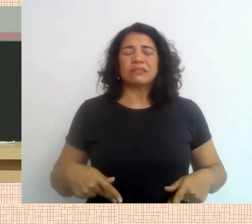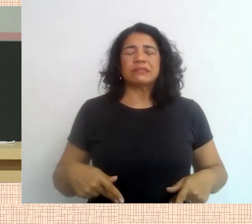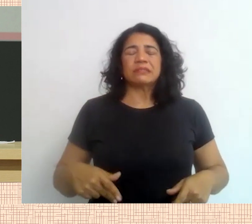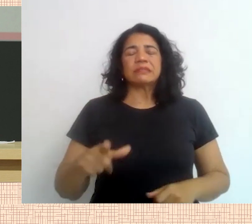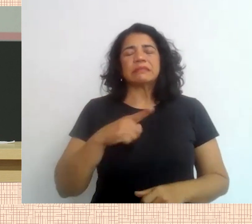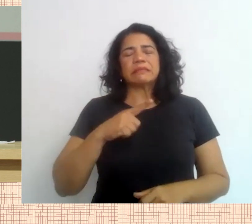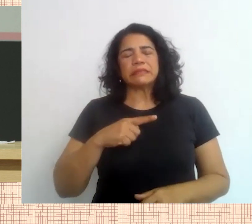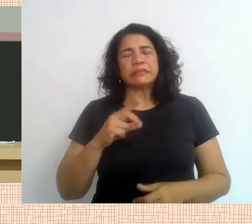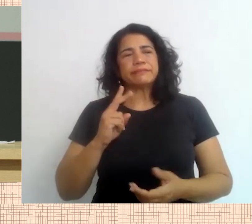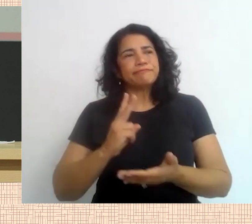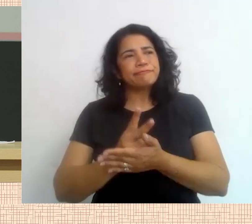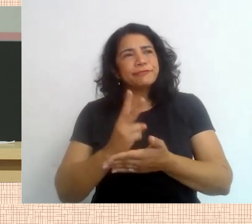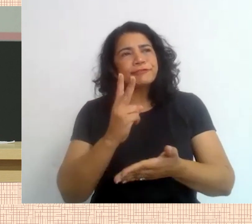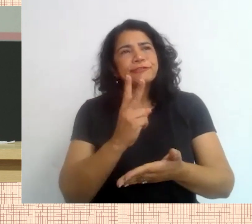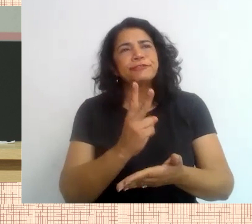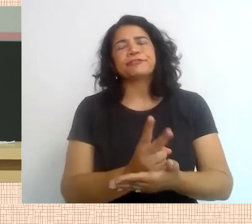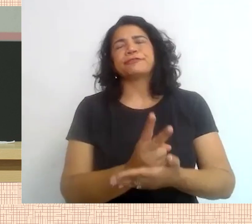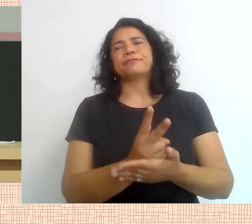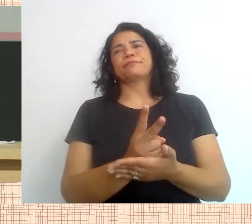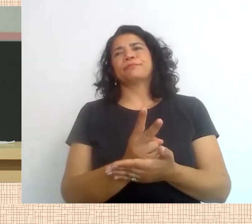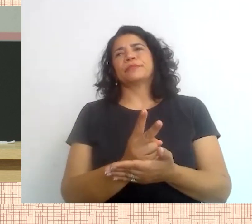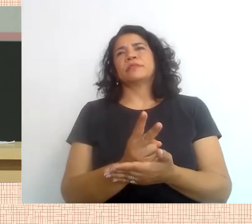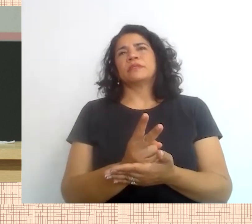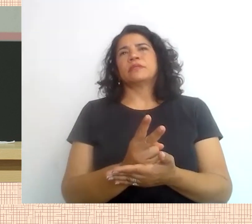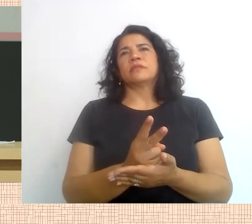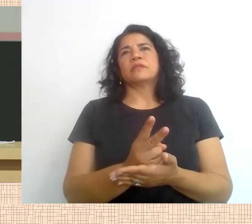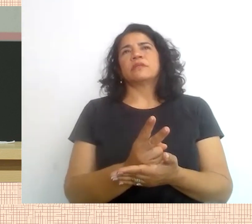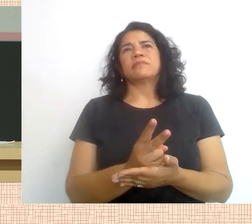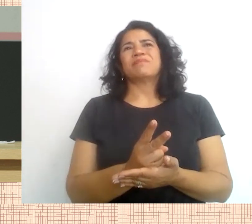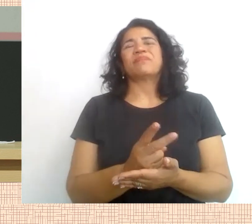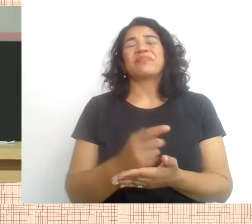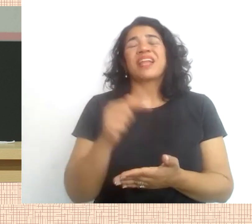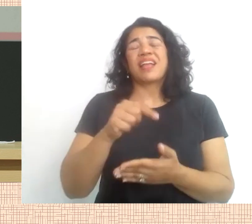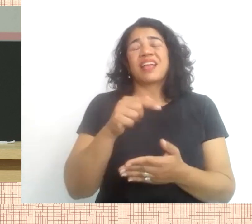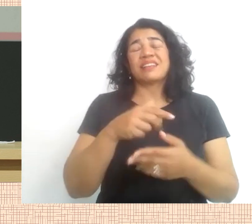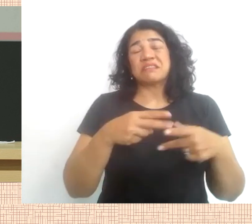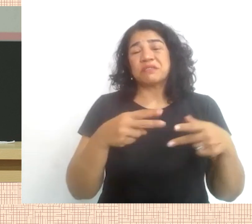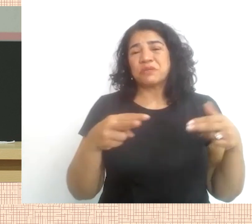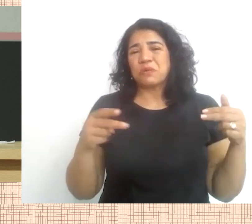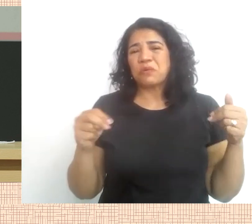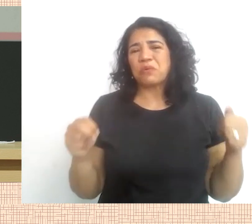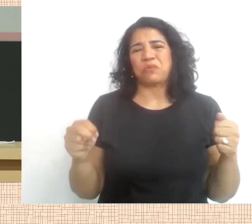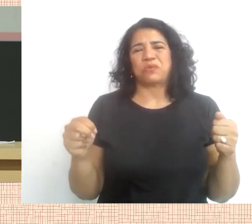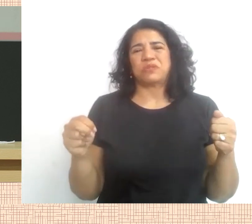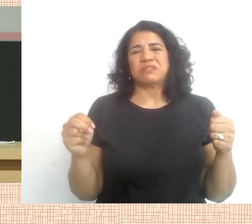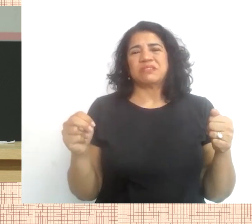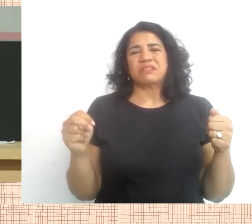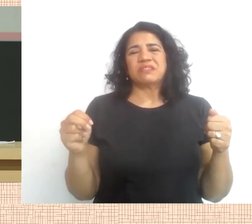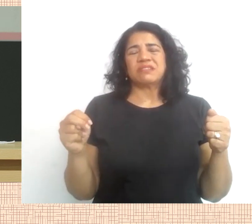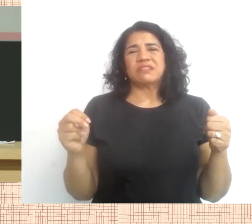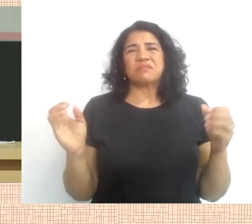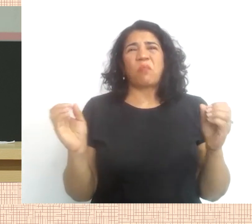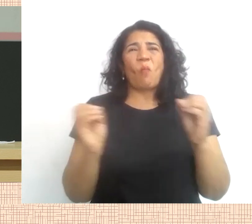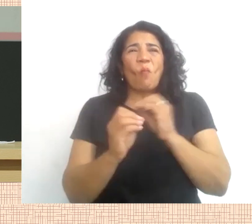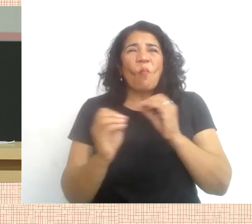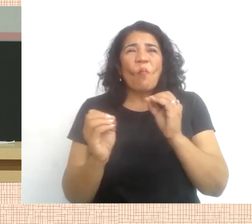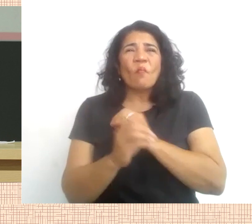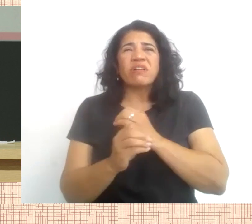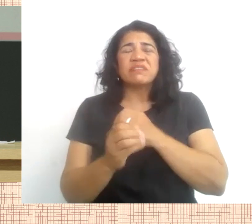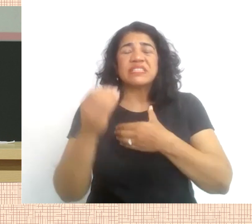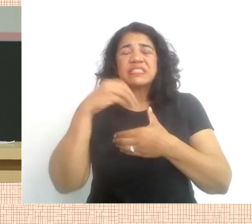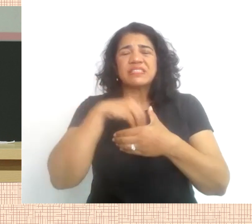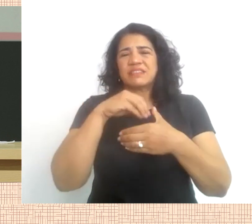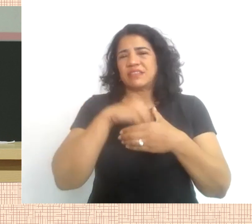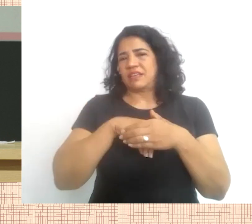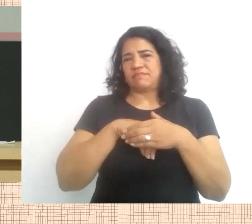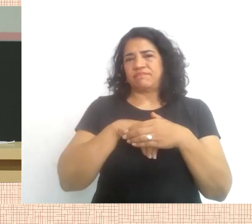durante esses 19 séculos da degradação do cristianismo, da igreja, também trouxe resquícios para nós